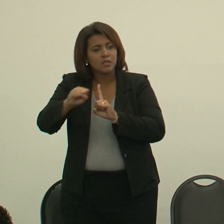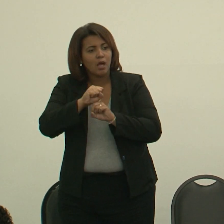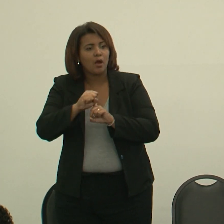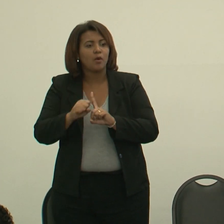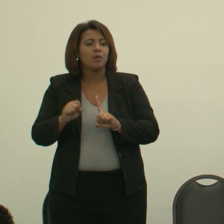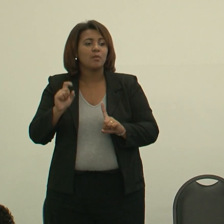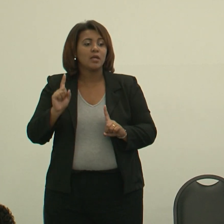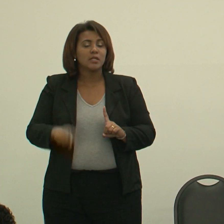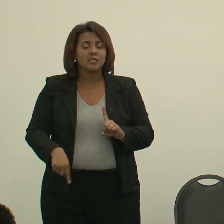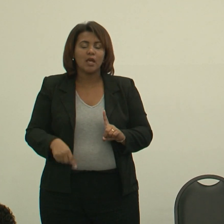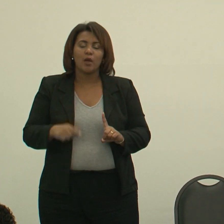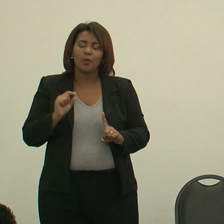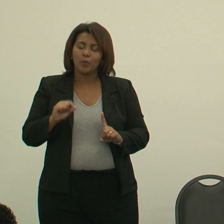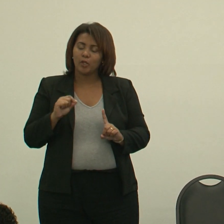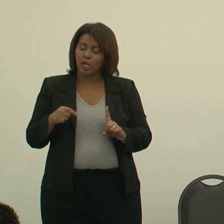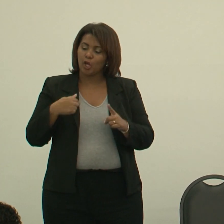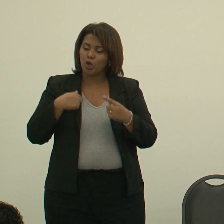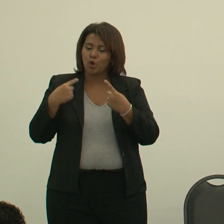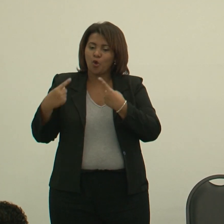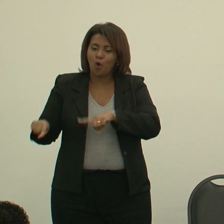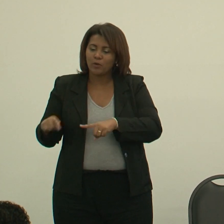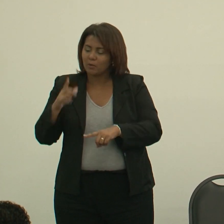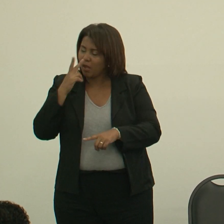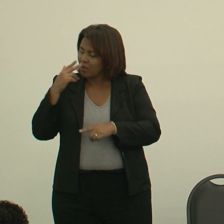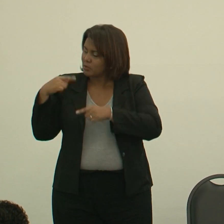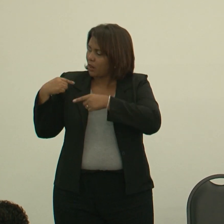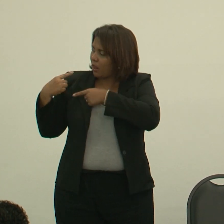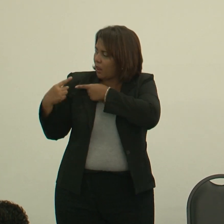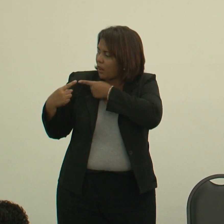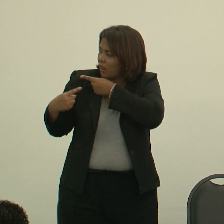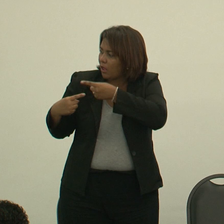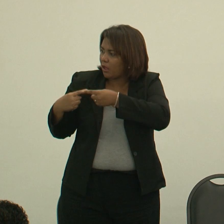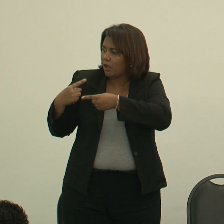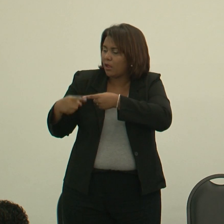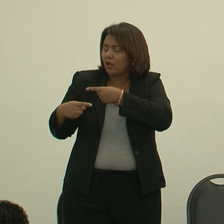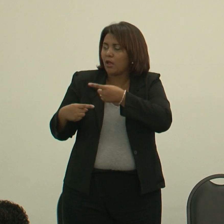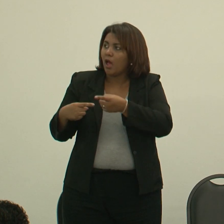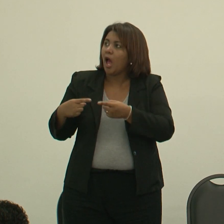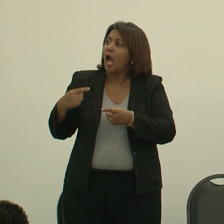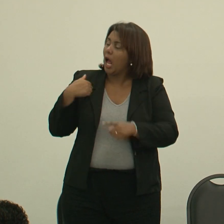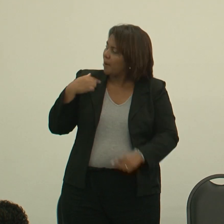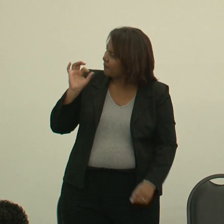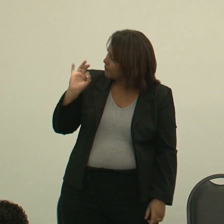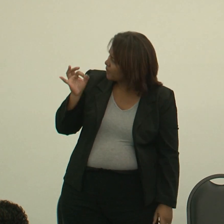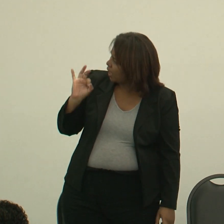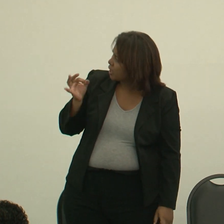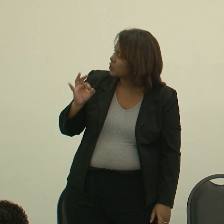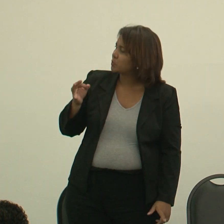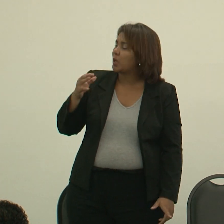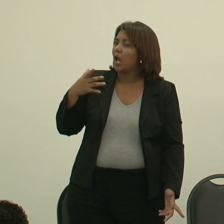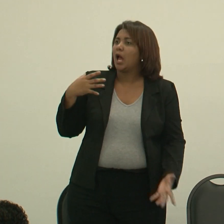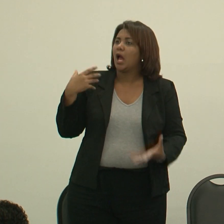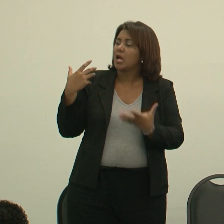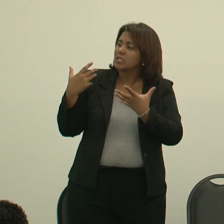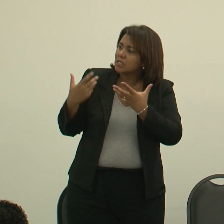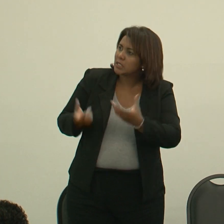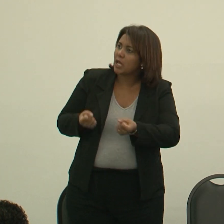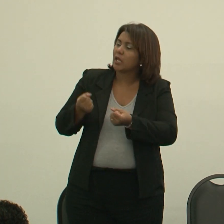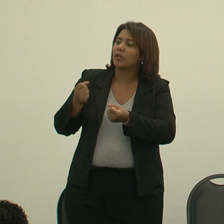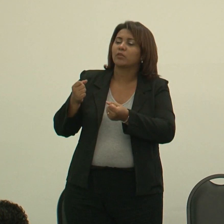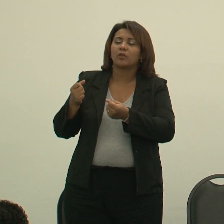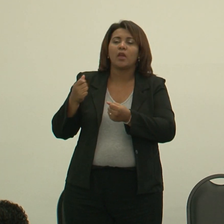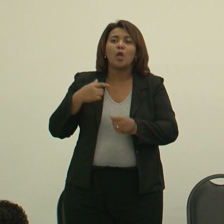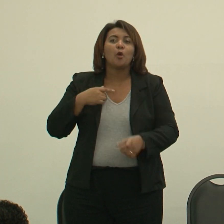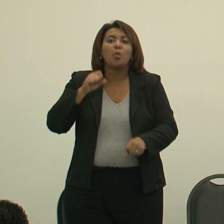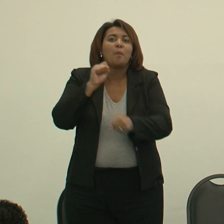é um juízo passado e que não foi reavaliado. É algo que foi construído lá atrás, historicamente, mas eu não paro